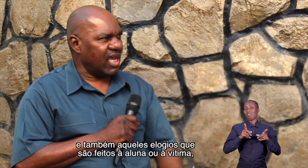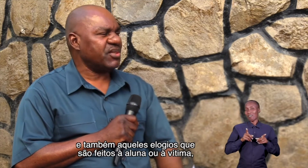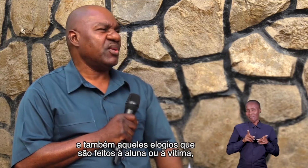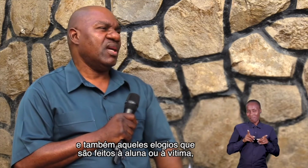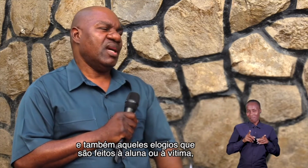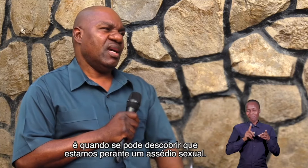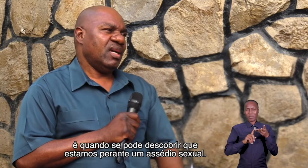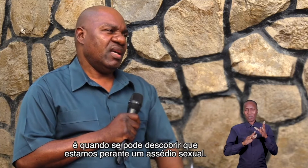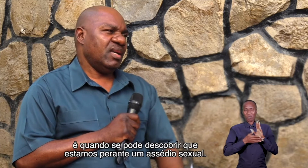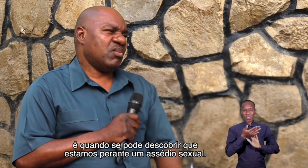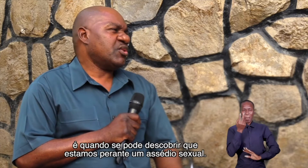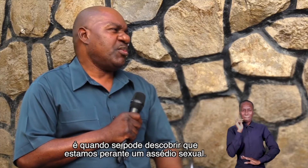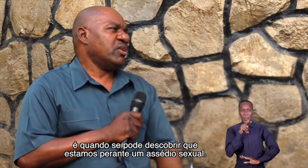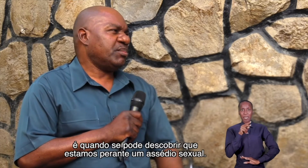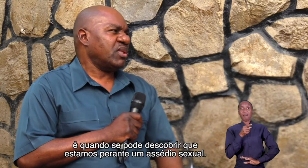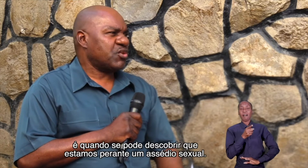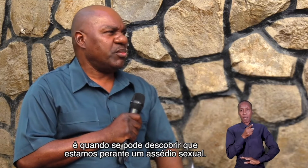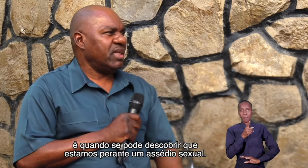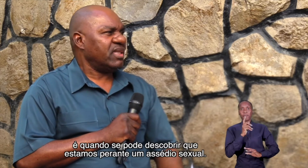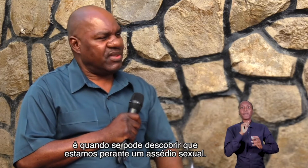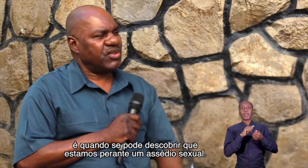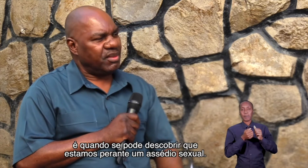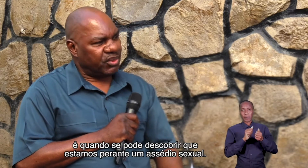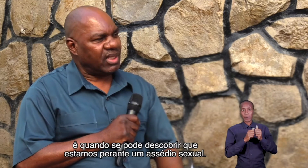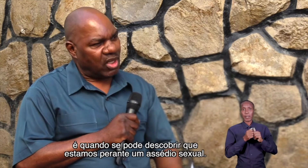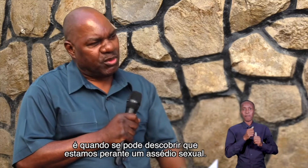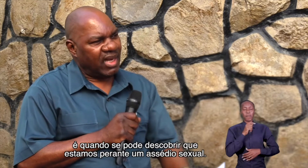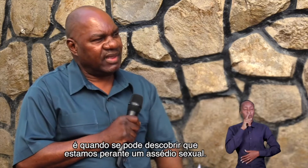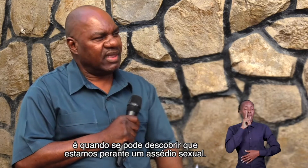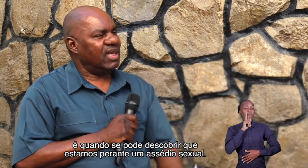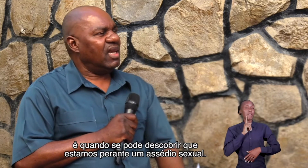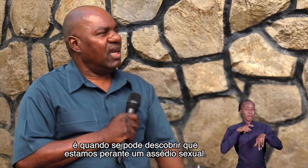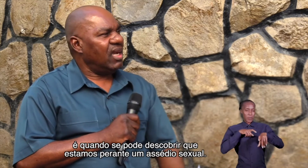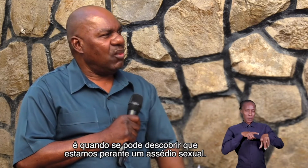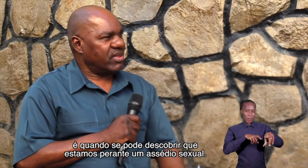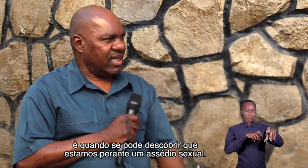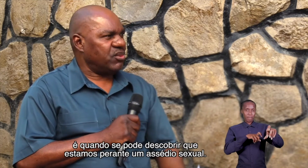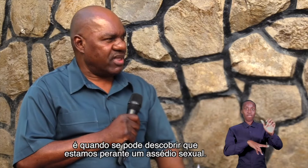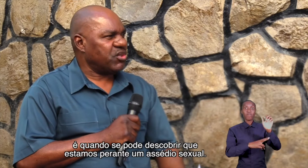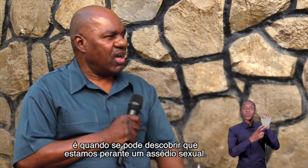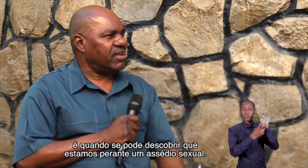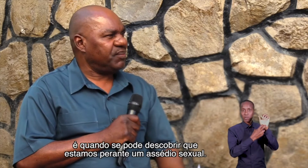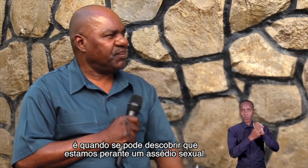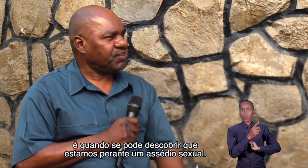caso, é quando se pode, portanto, descobrir que existe, portanto, estamos perante a um assédio sexual.